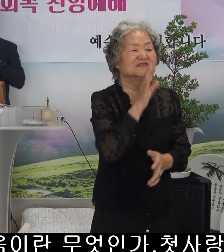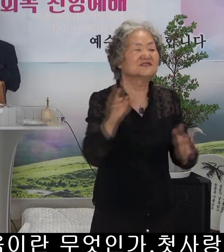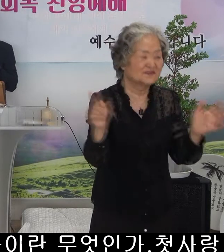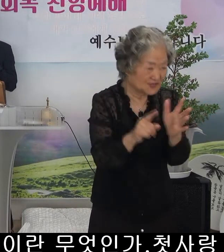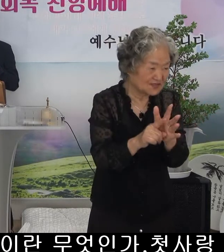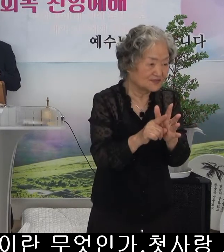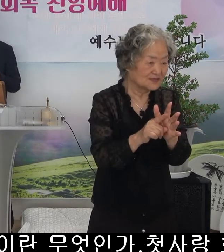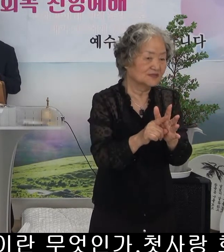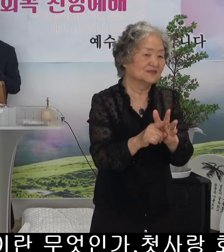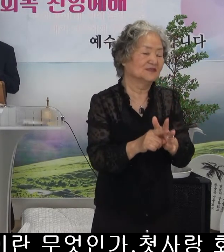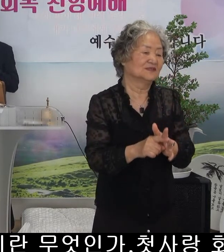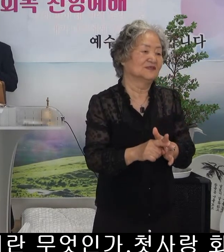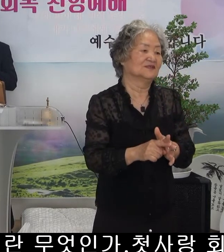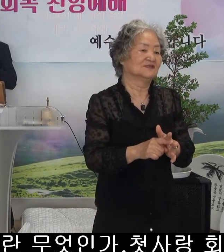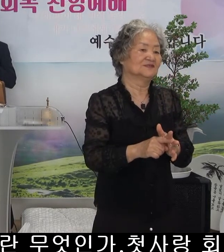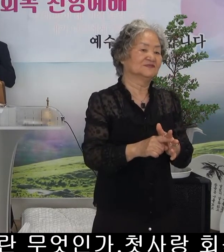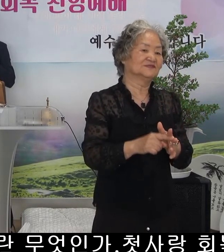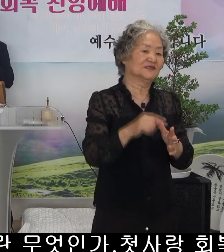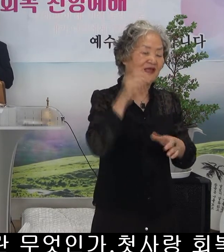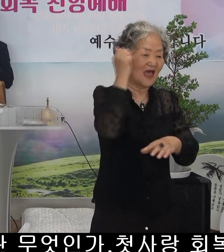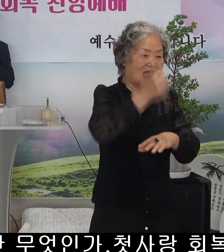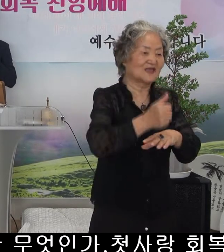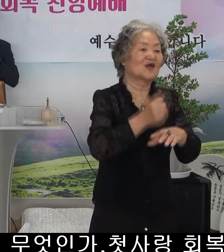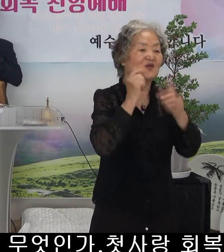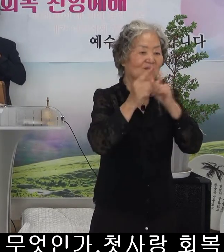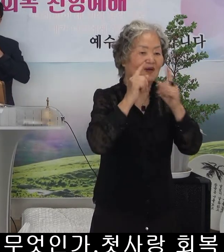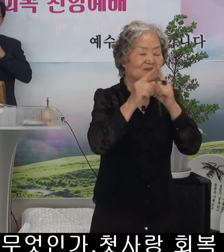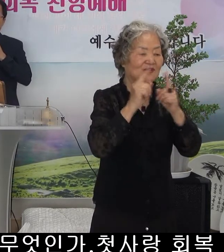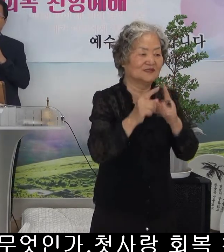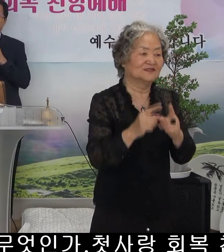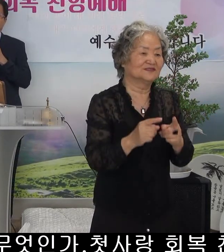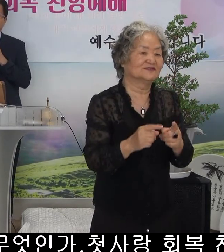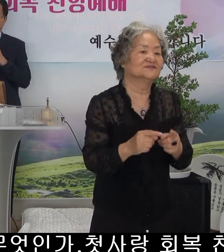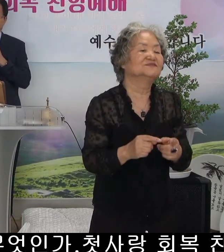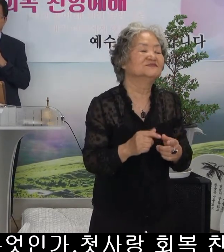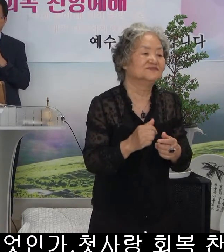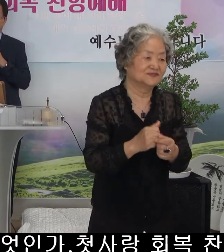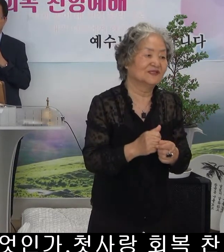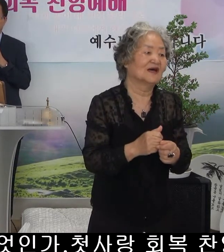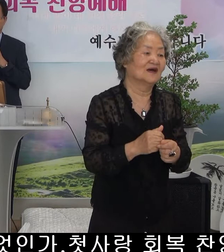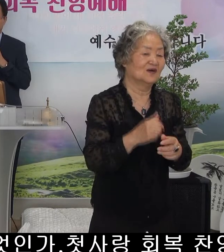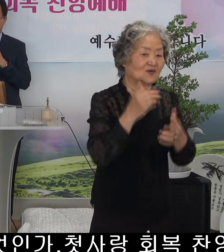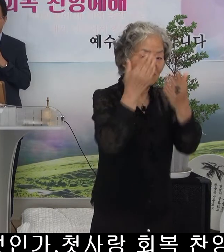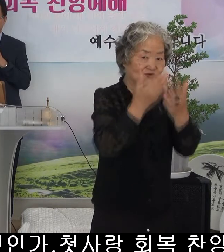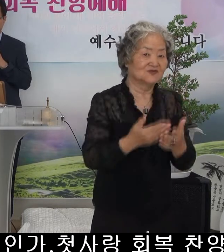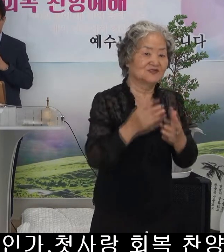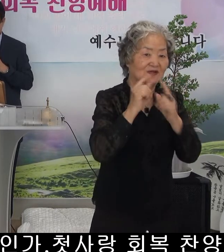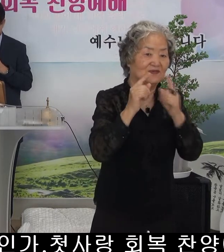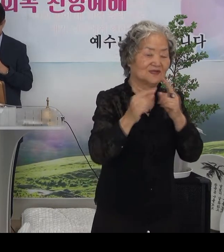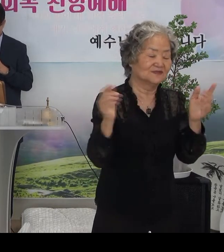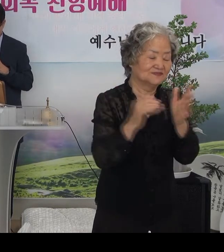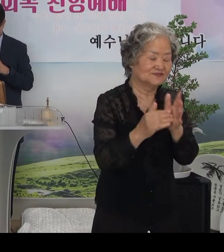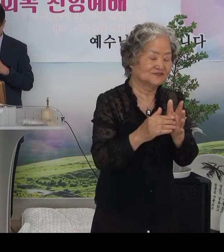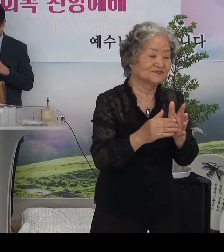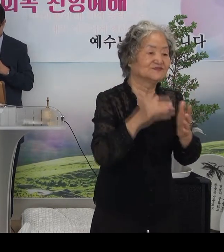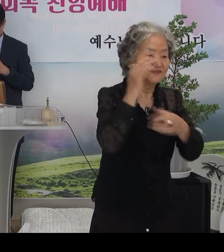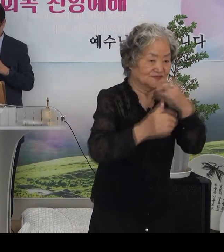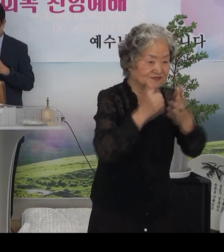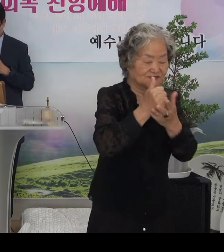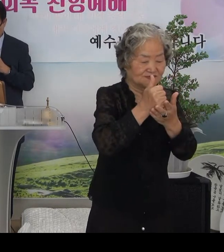라는 말씀을 오늘 결론을 맺고 오늘 주신 말씀에 맺으시겠습니다. 아멘. 하나님